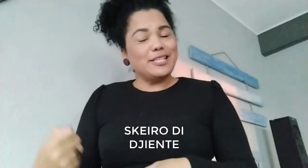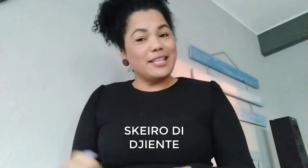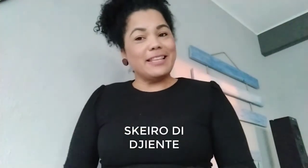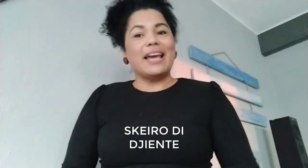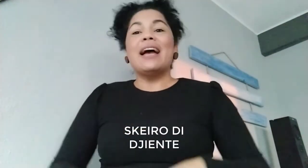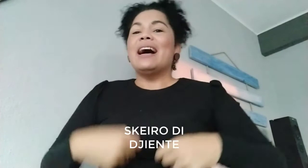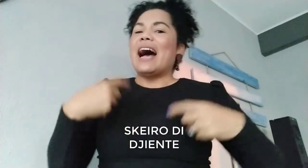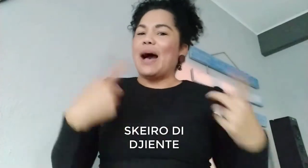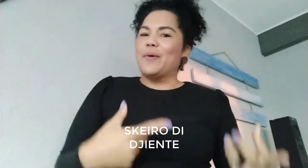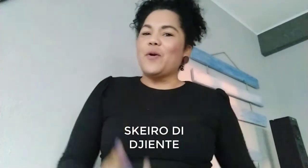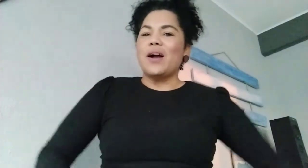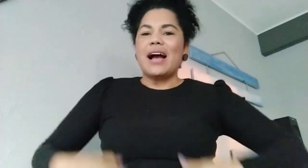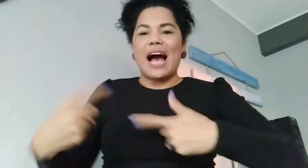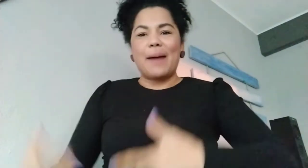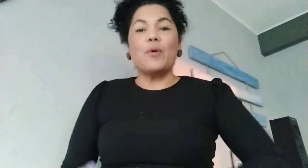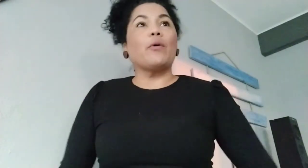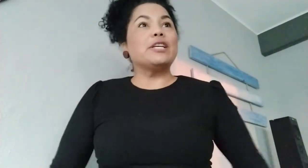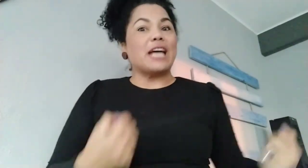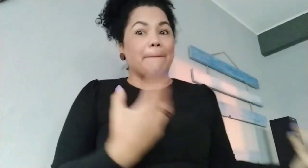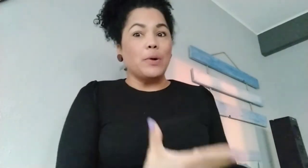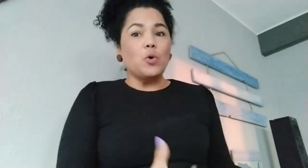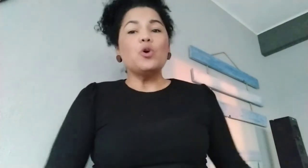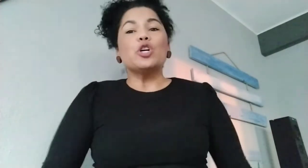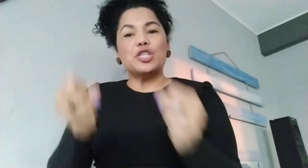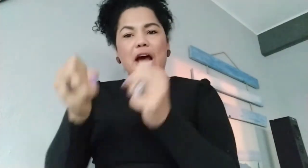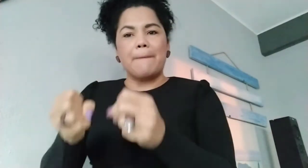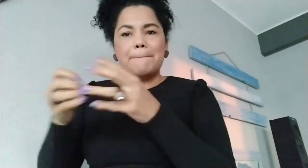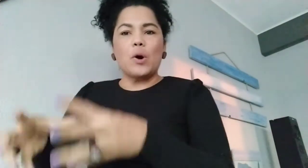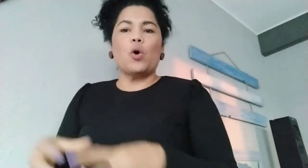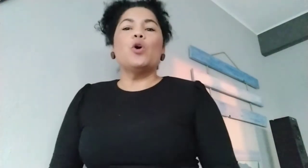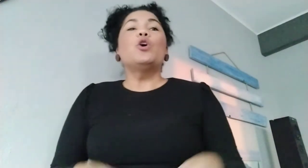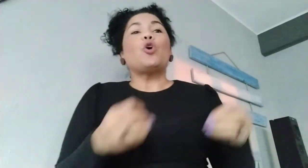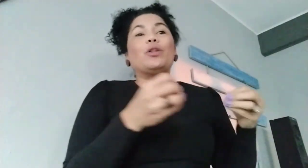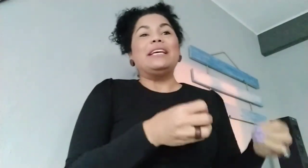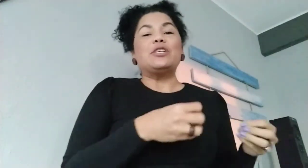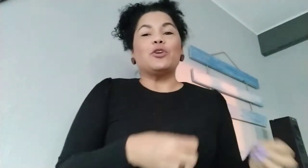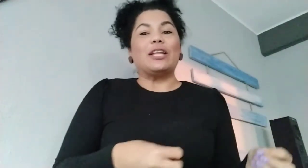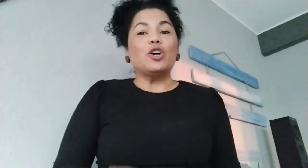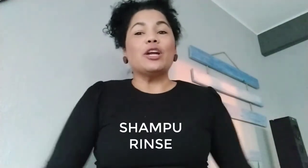Crema di gente. Jabón. Shampoo. Condicionador,